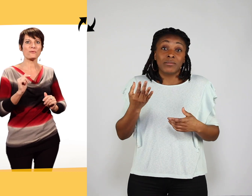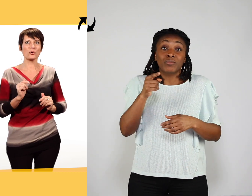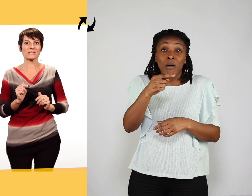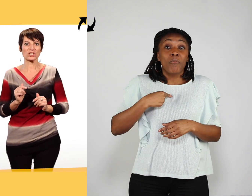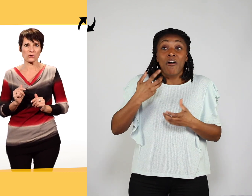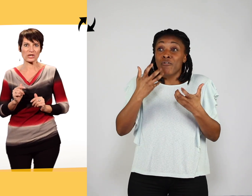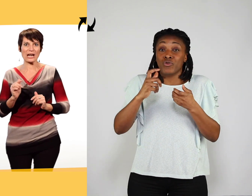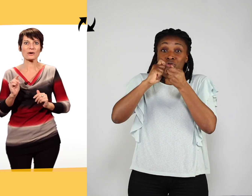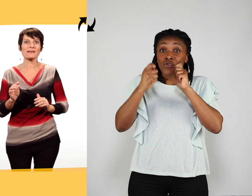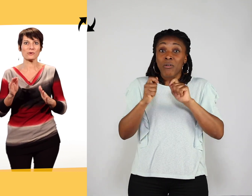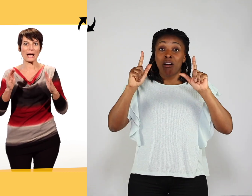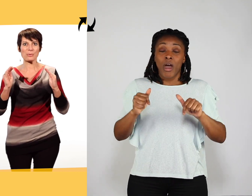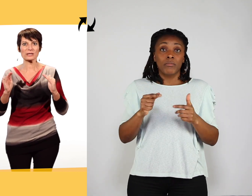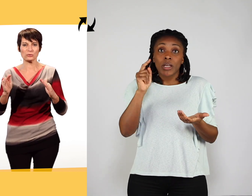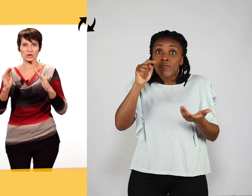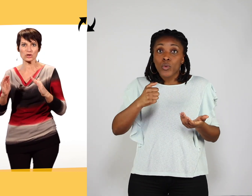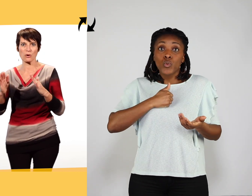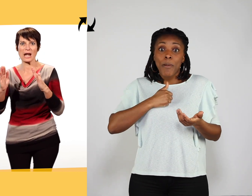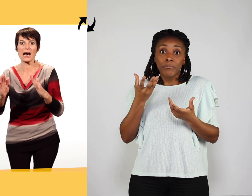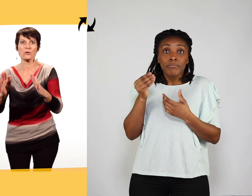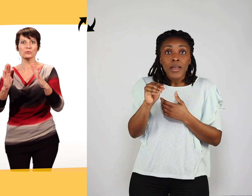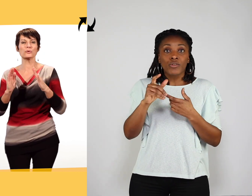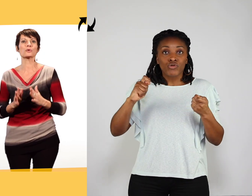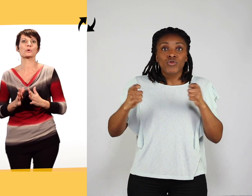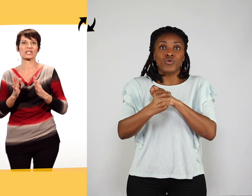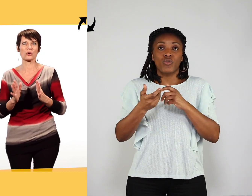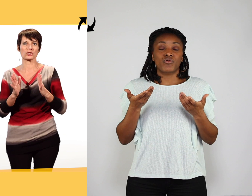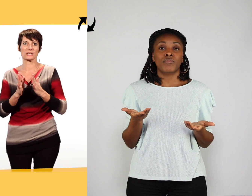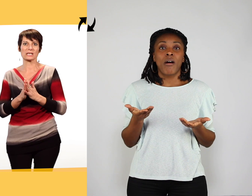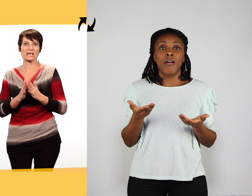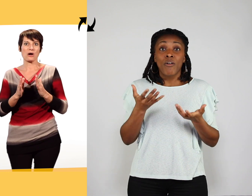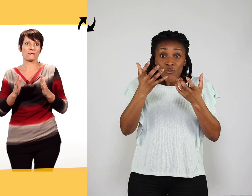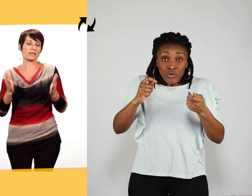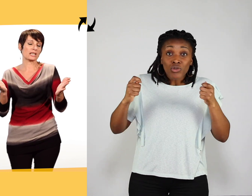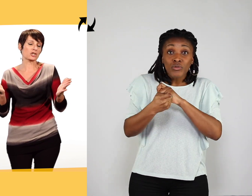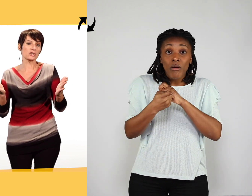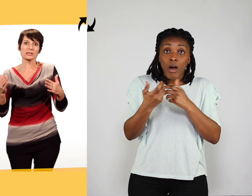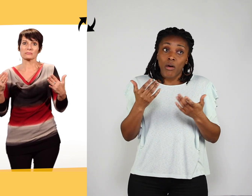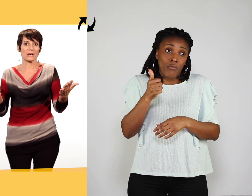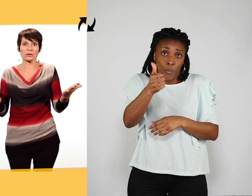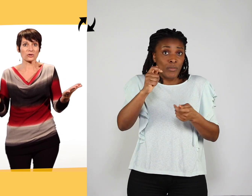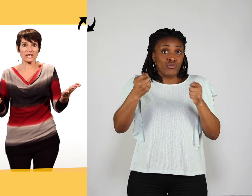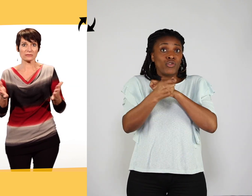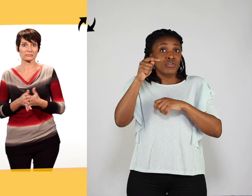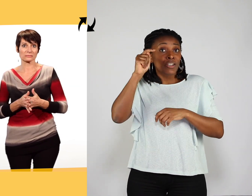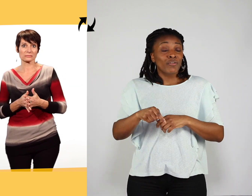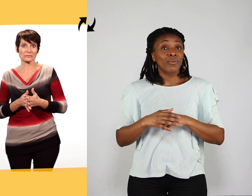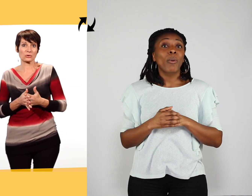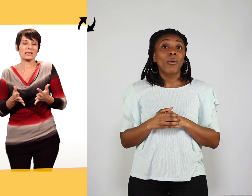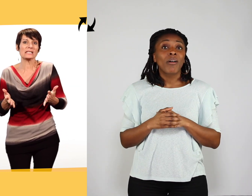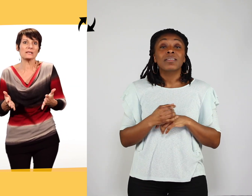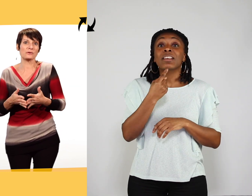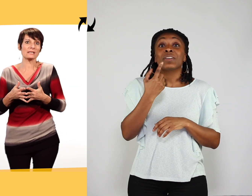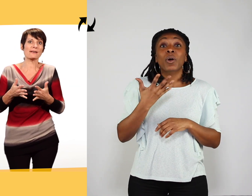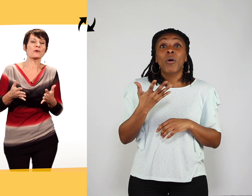et moi voulons que ça change, alors il va falloir apporter du changement là où nous voulons que cela change. Vous voulez que ça change? Alors changez.